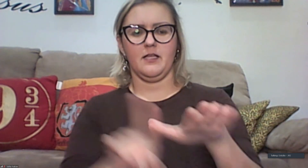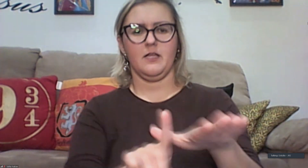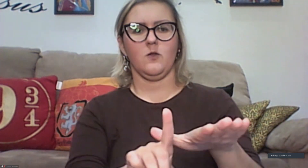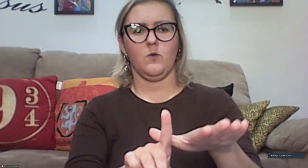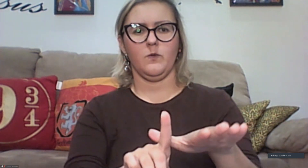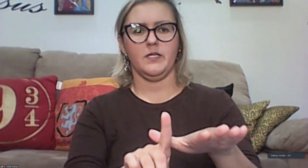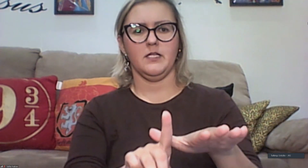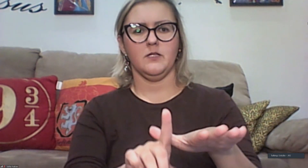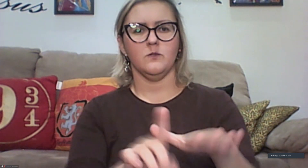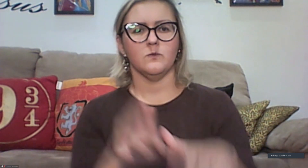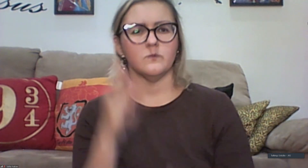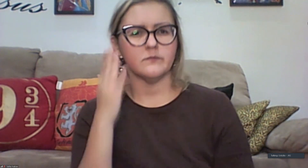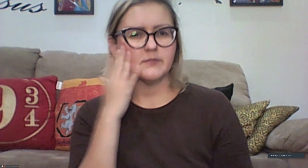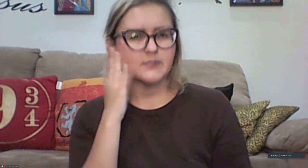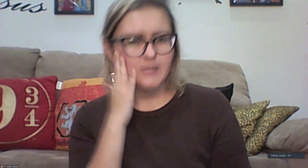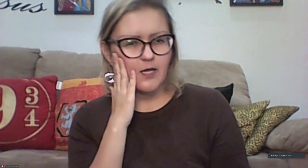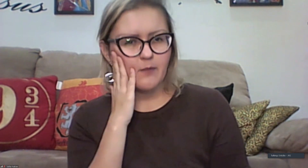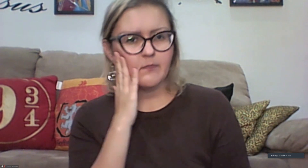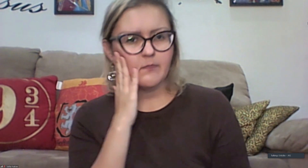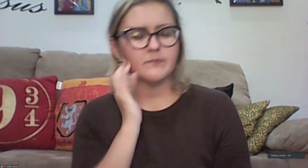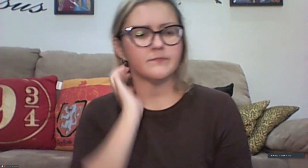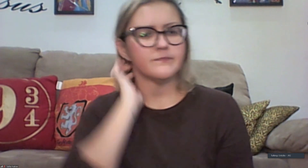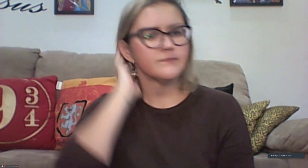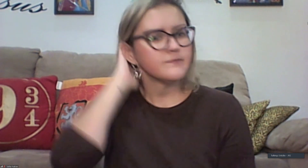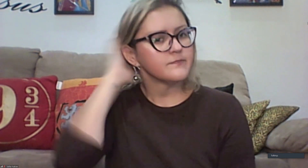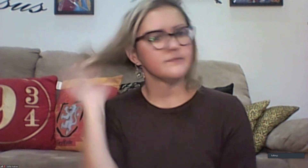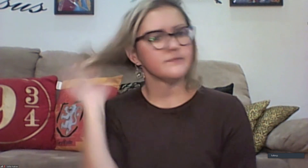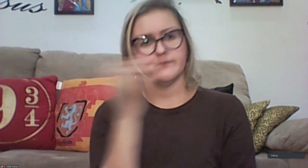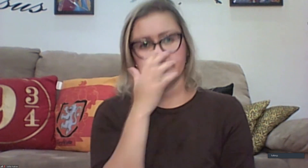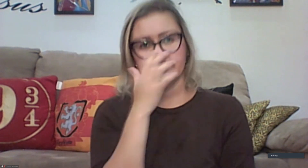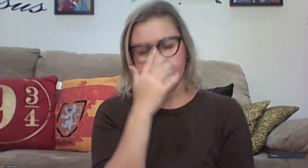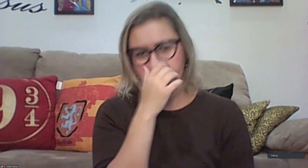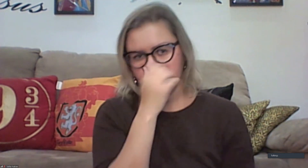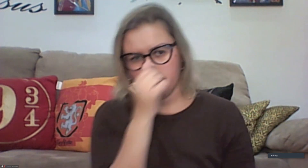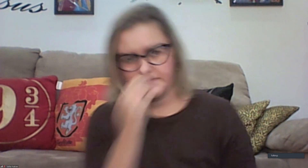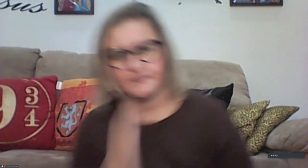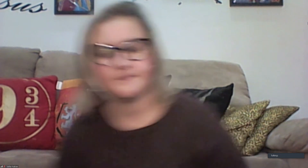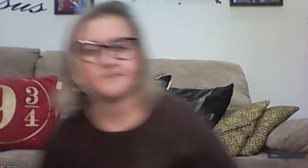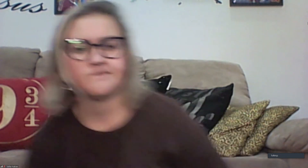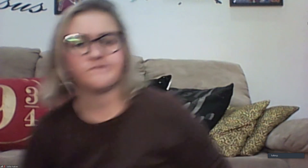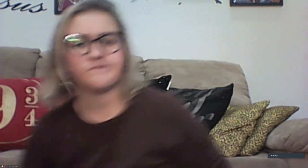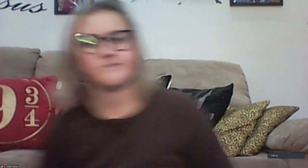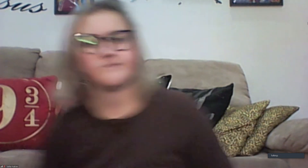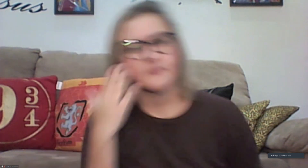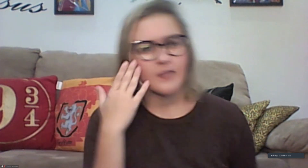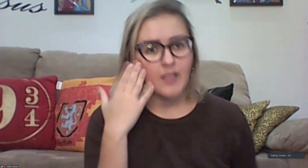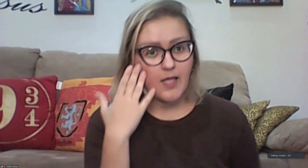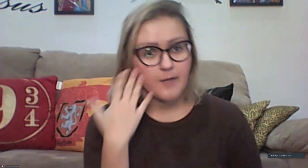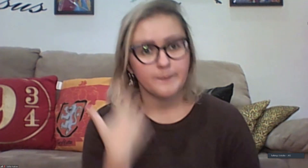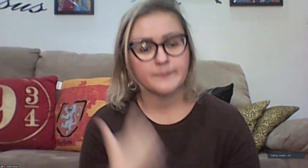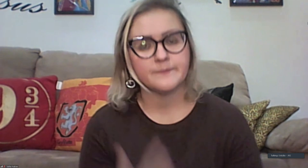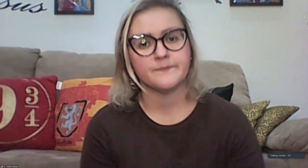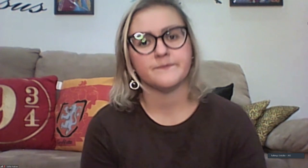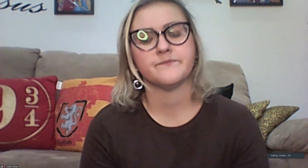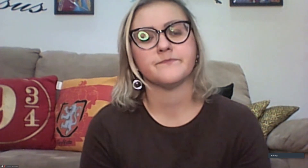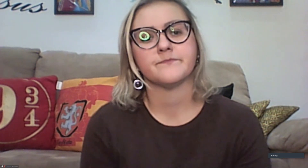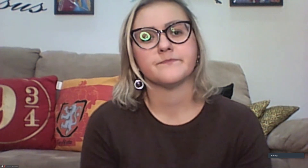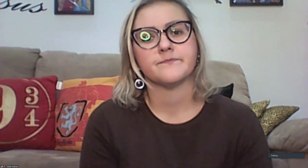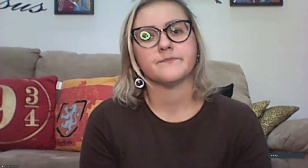isso, colocar o aluno ali no meio dos ouvintes. Entende? Deixa eu falar